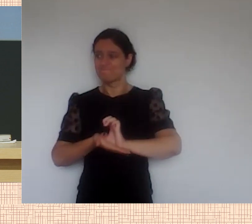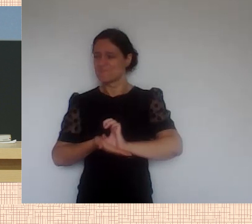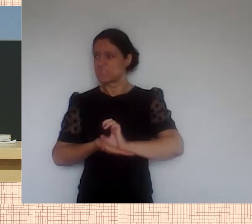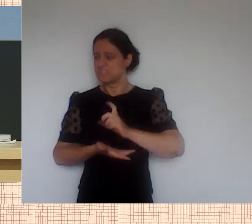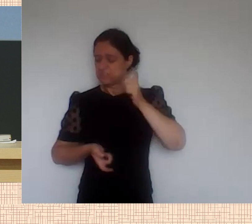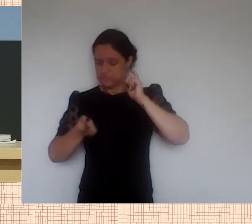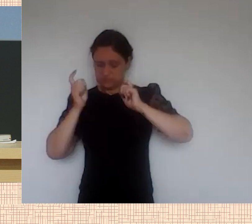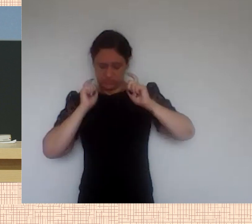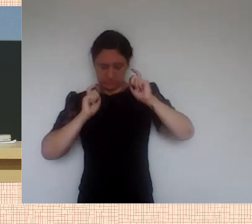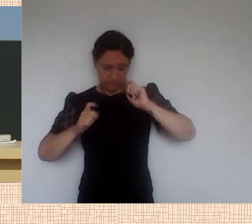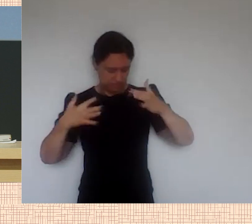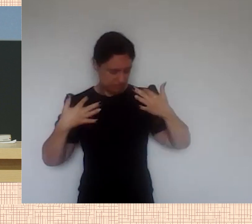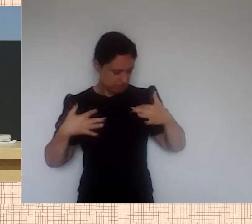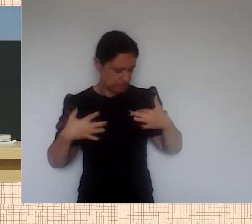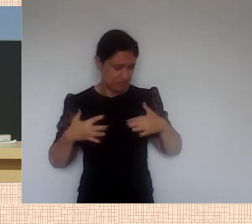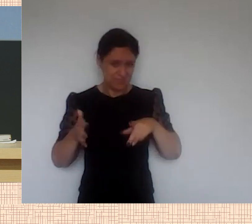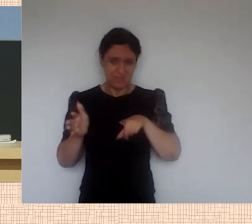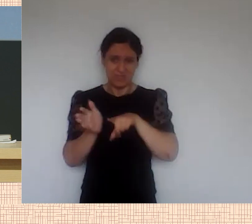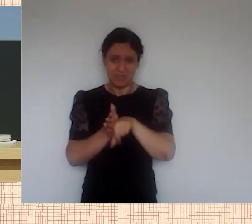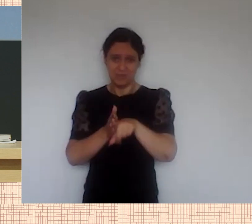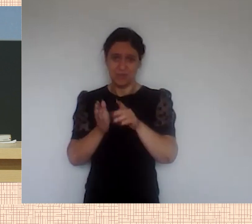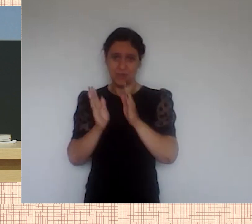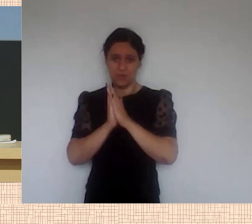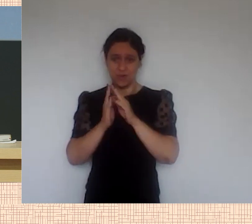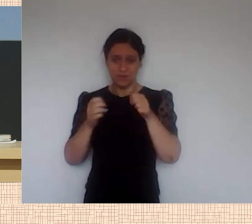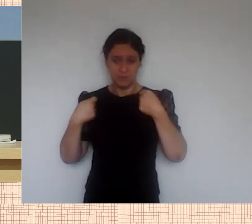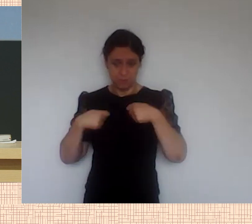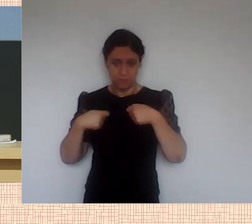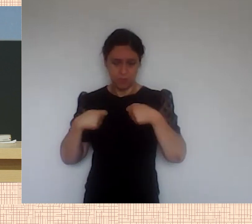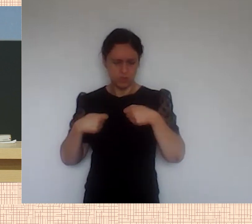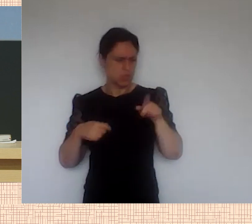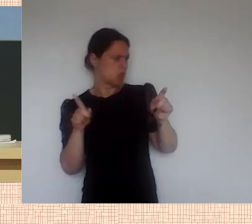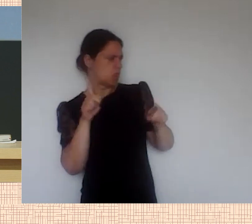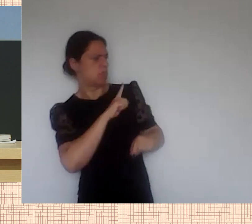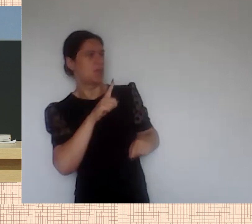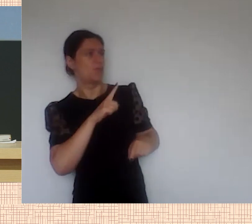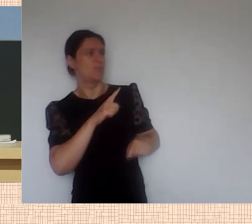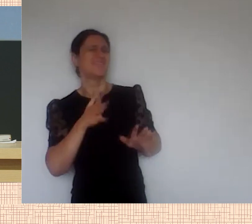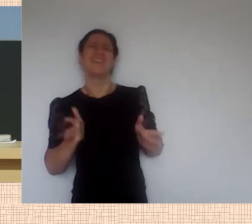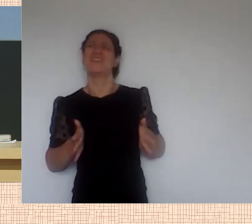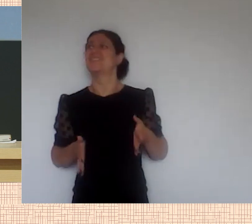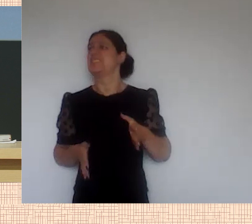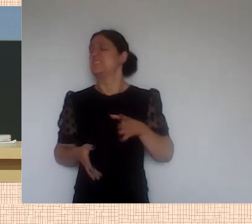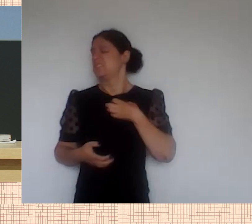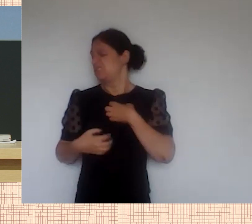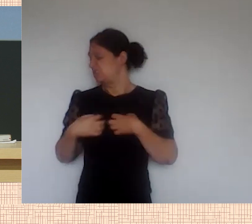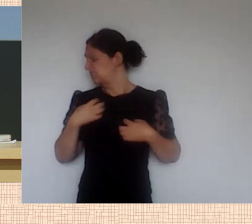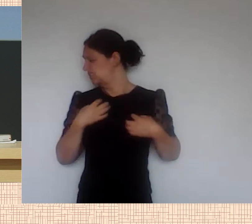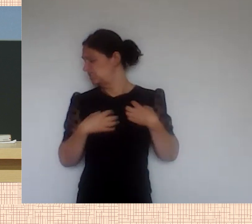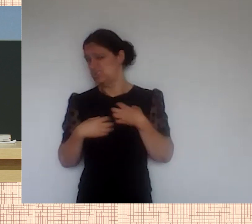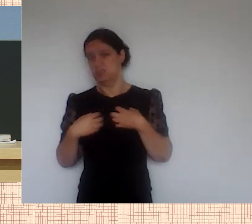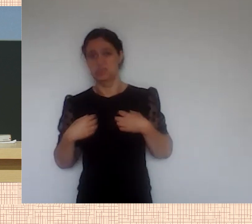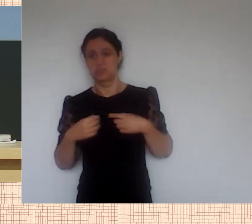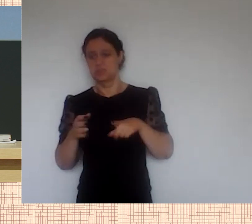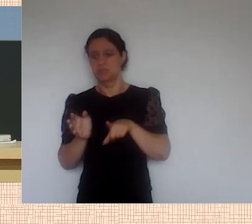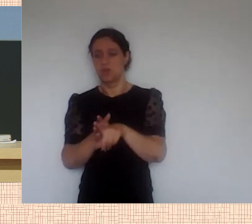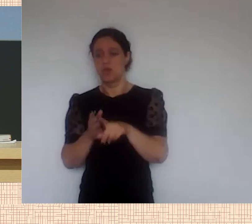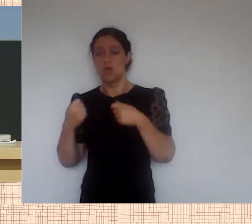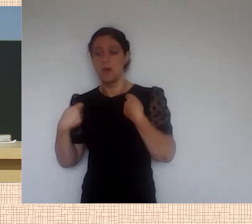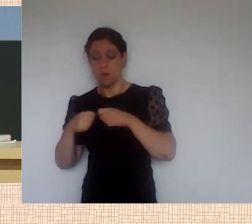Não. Você já fica machucado. Posso orar por você? Não. Posso orar por você? Não.